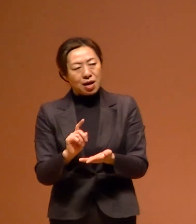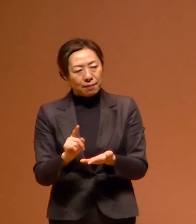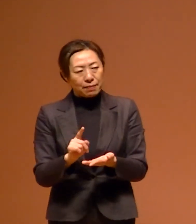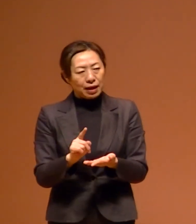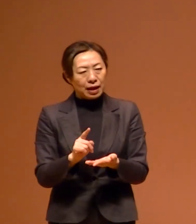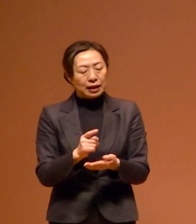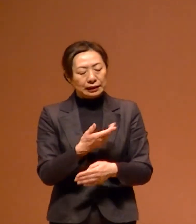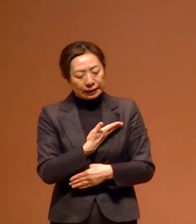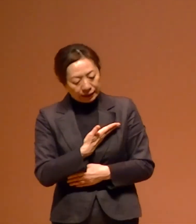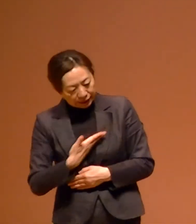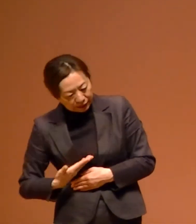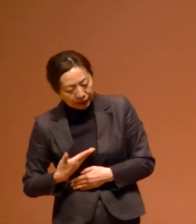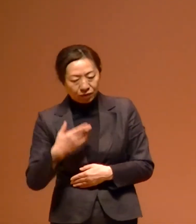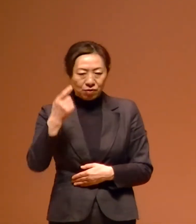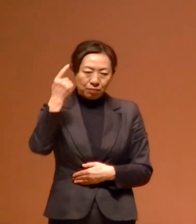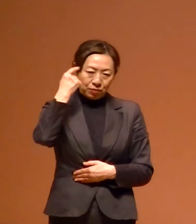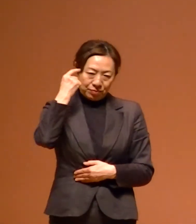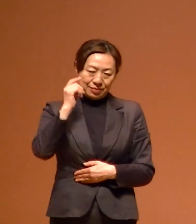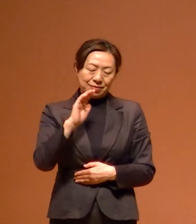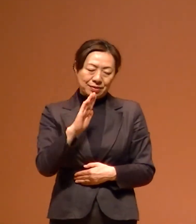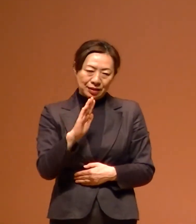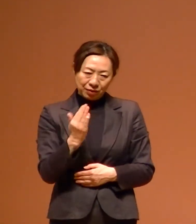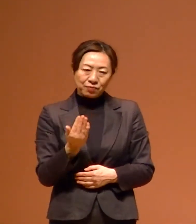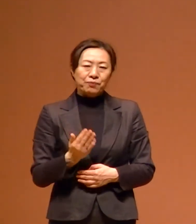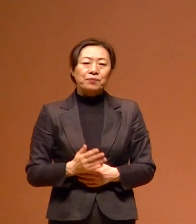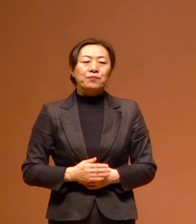しょうがないことなんですけど。